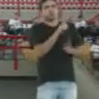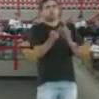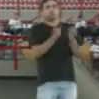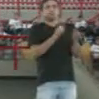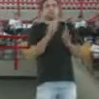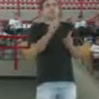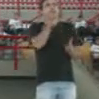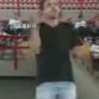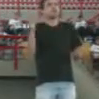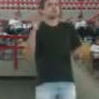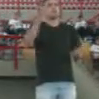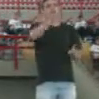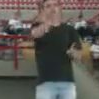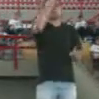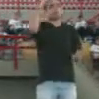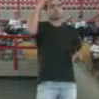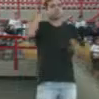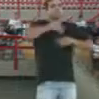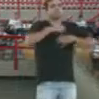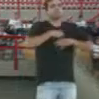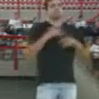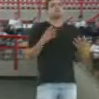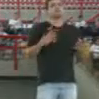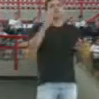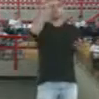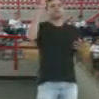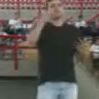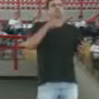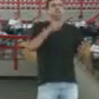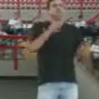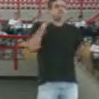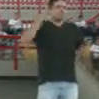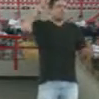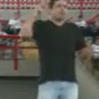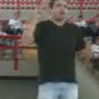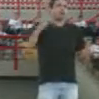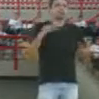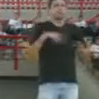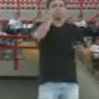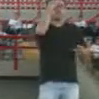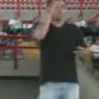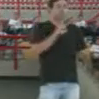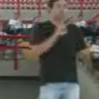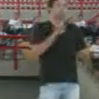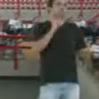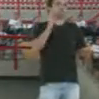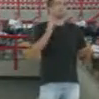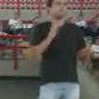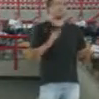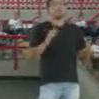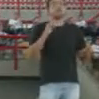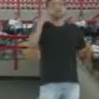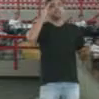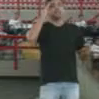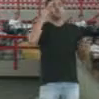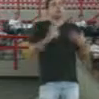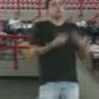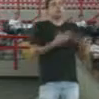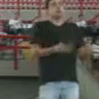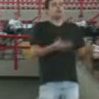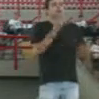vai diferenciar a entonação. Tem gente que diz, ai. Tem gente que diz assim, ai. Que é mais